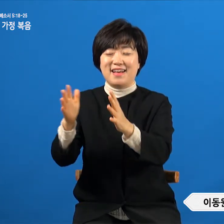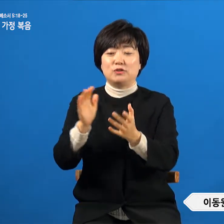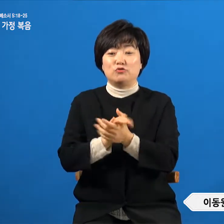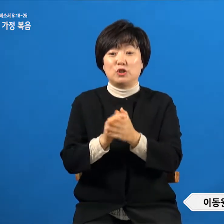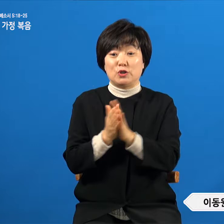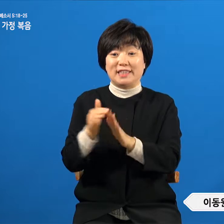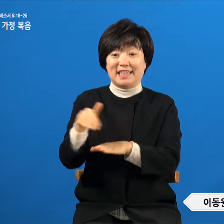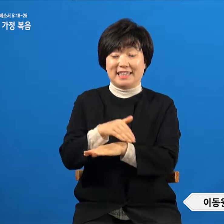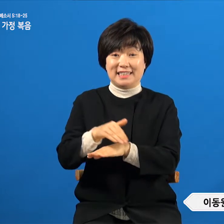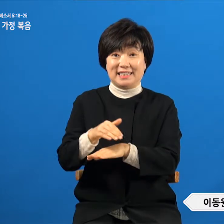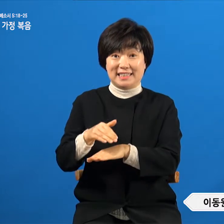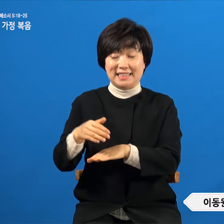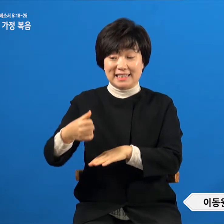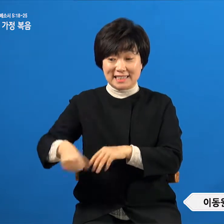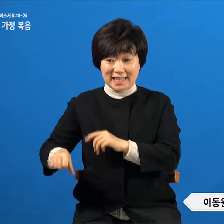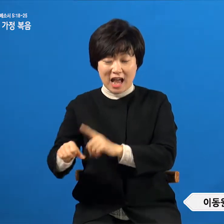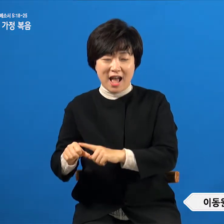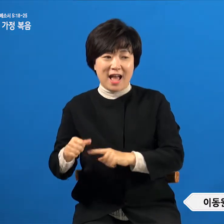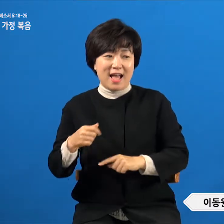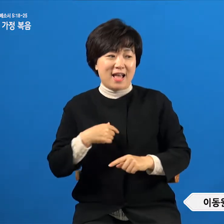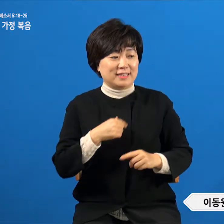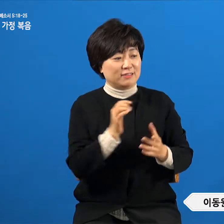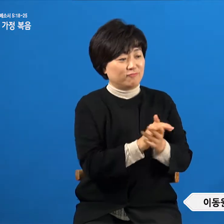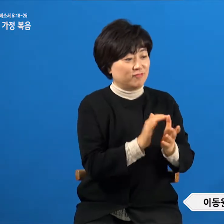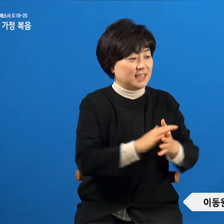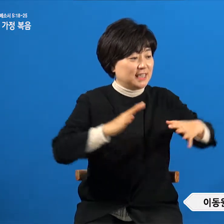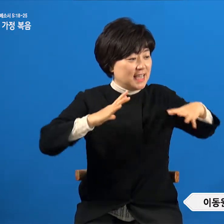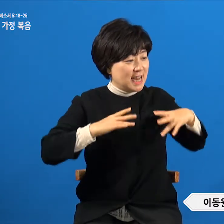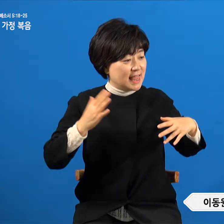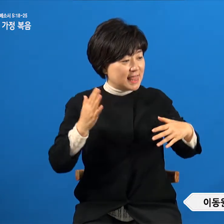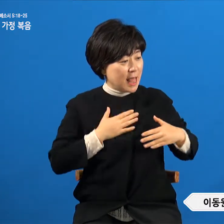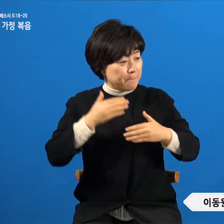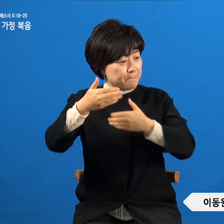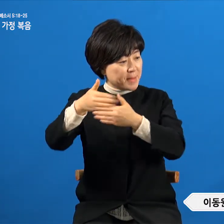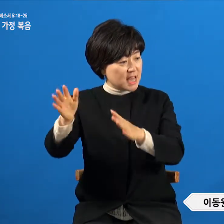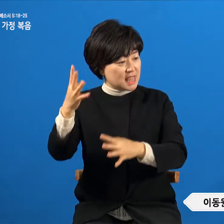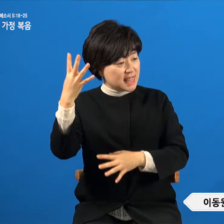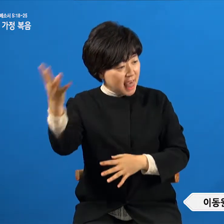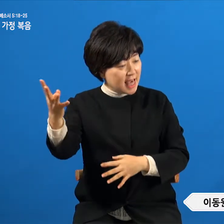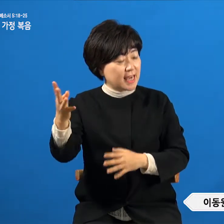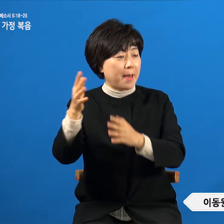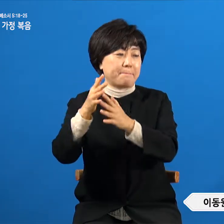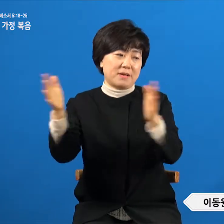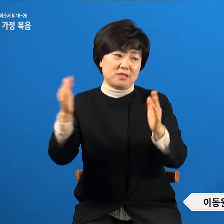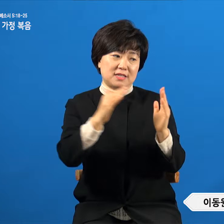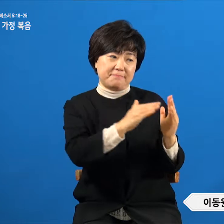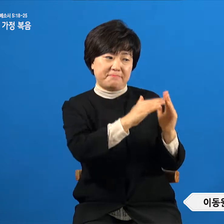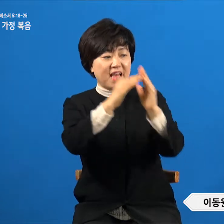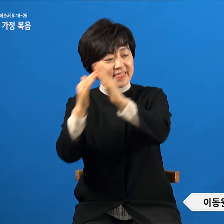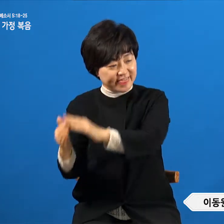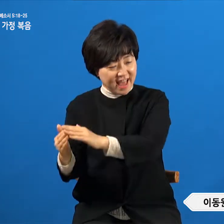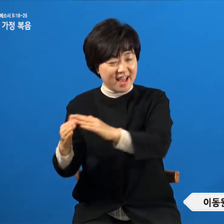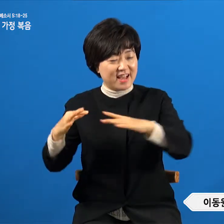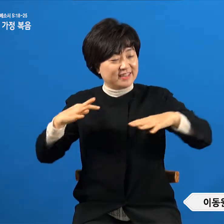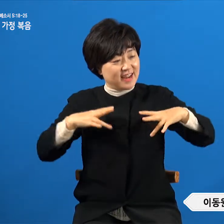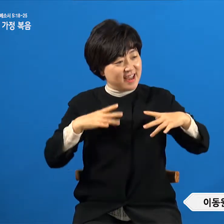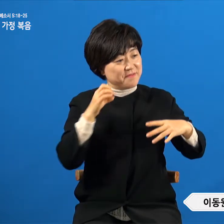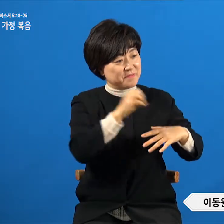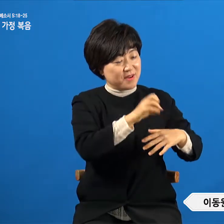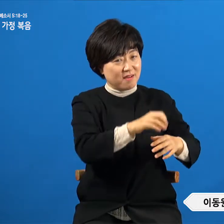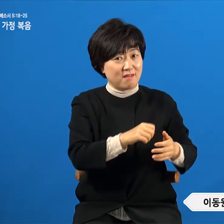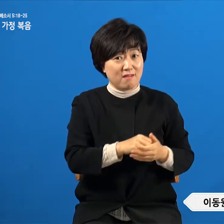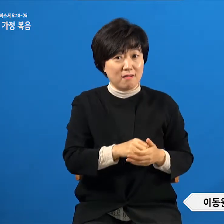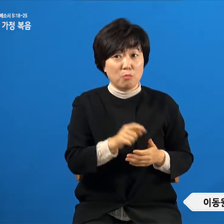유치원 다니던 아이가 친구들에게 자랑을 합니다. 우리 방 4개 아파트로 이사 가게 됐어.